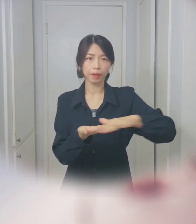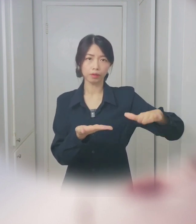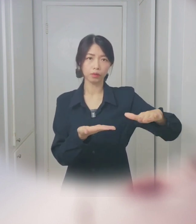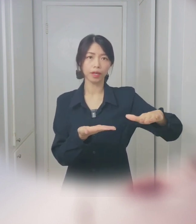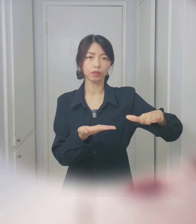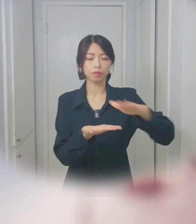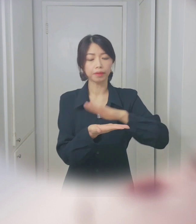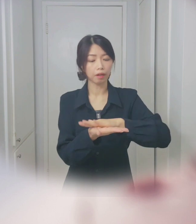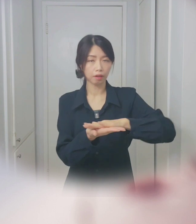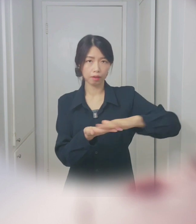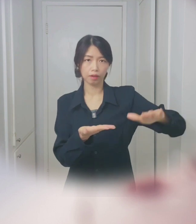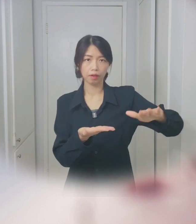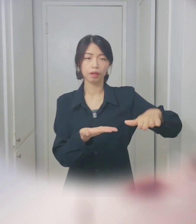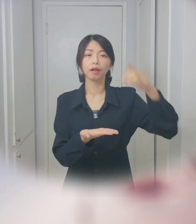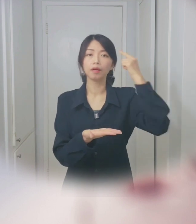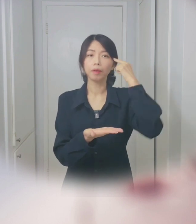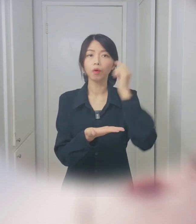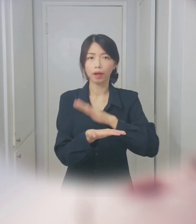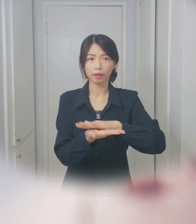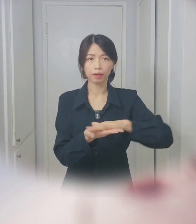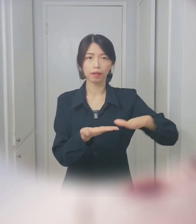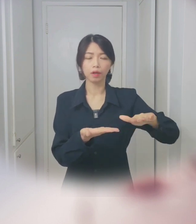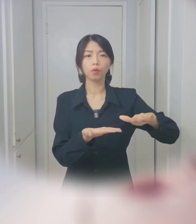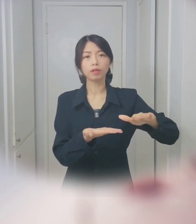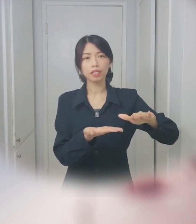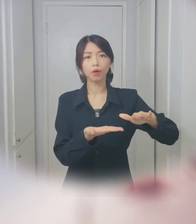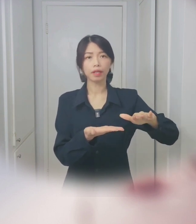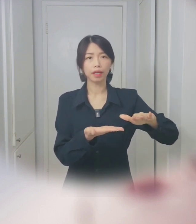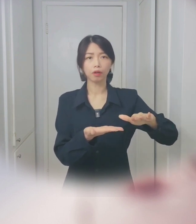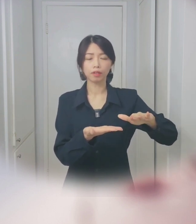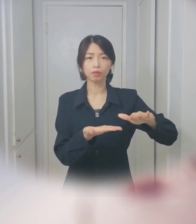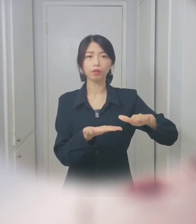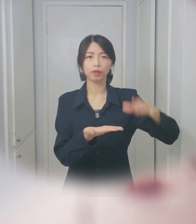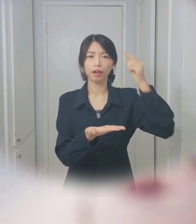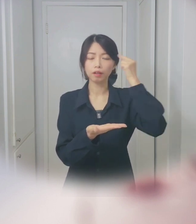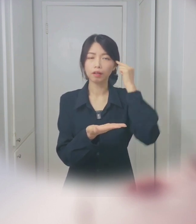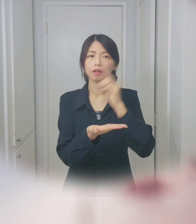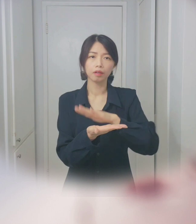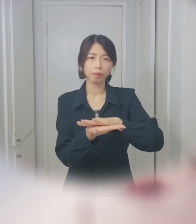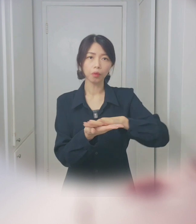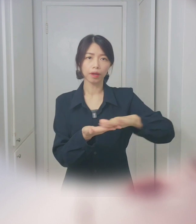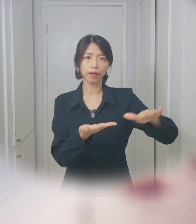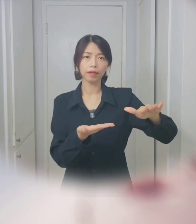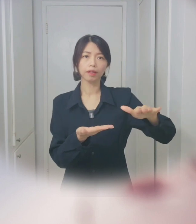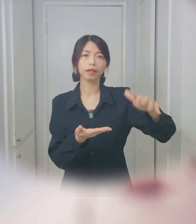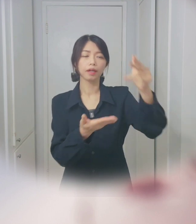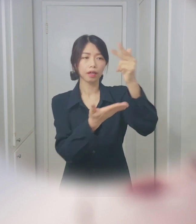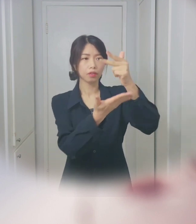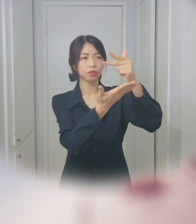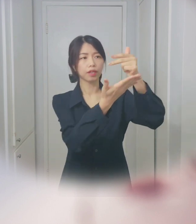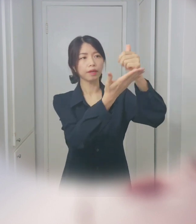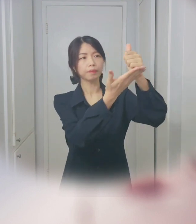손을 밖으로 나가주시면 돼요. 평화 혹은 시원하다 이런 뜻에 소워도 돼요. 평화의